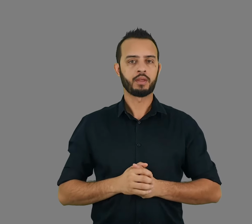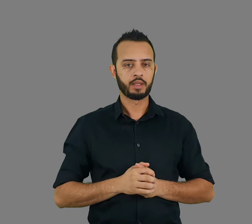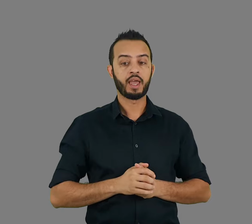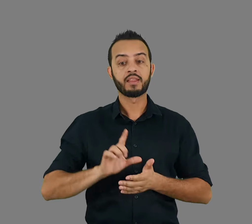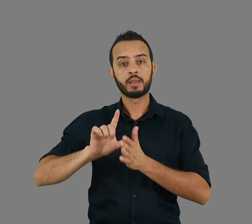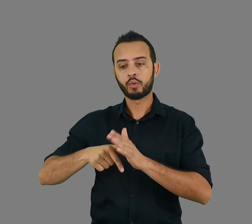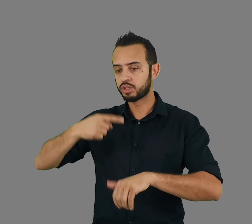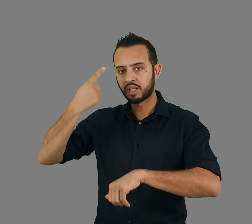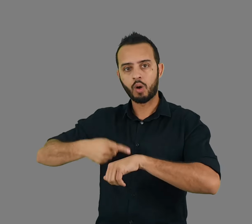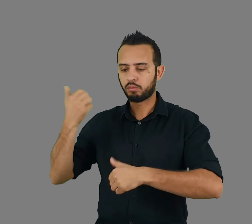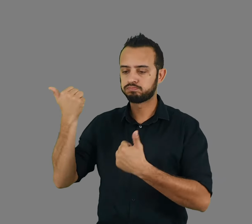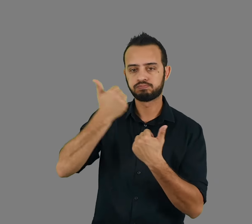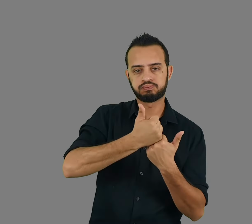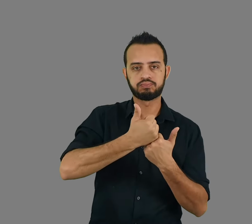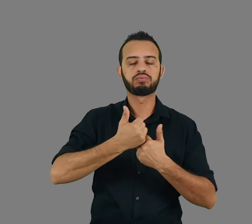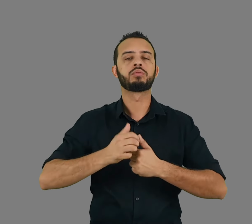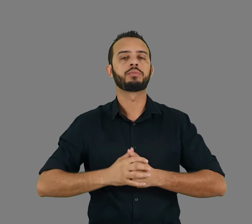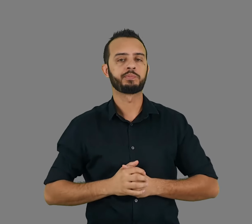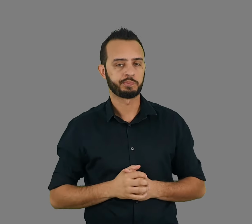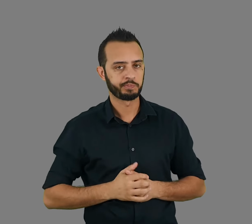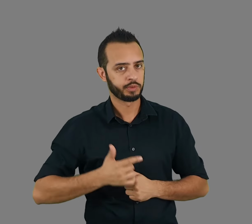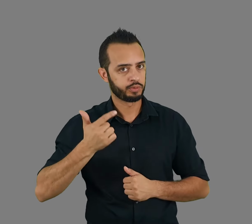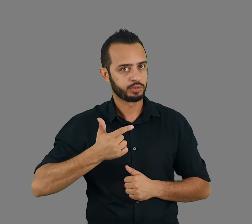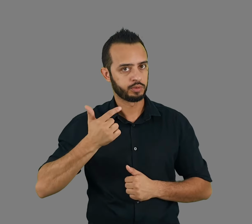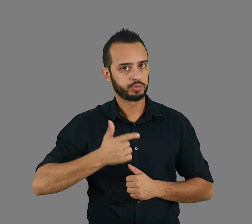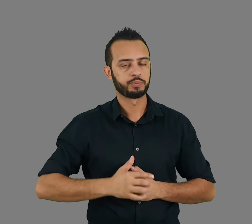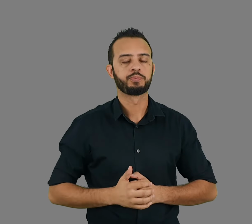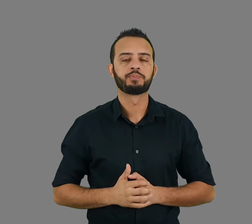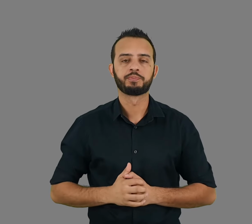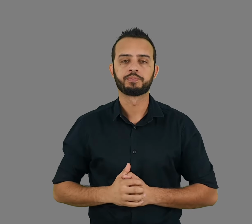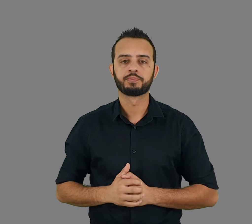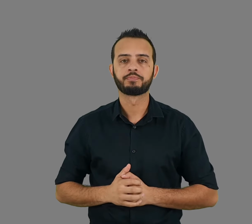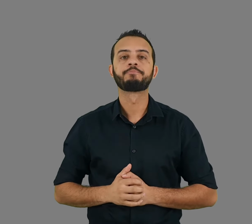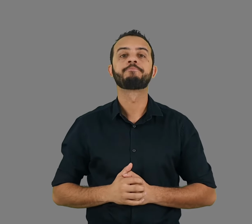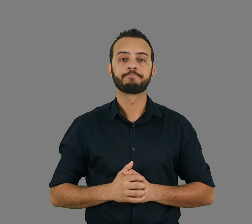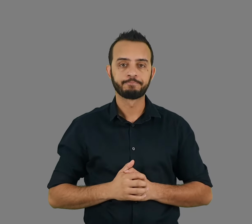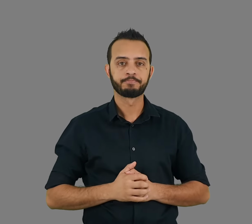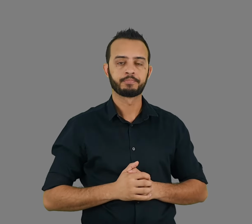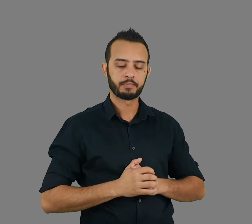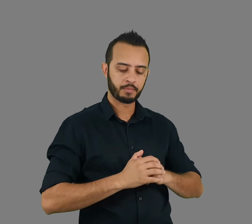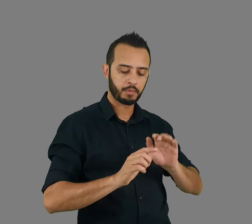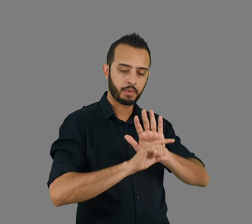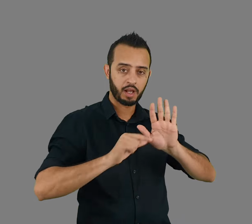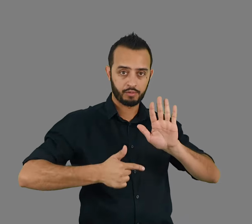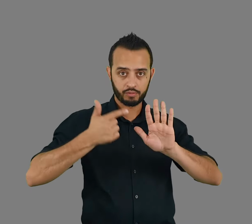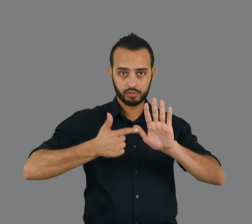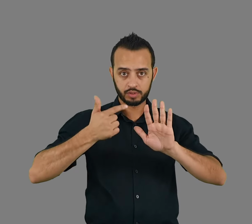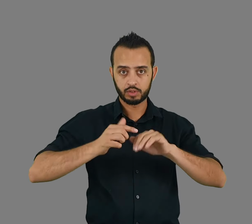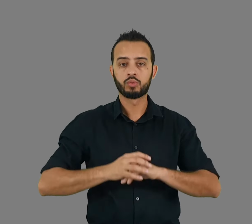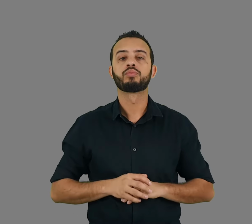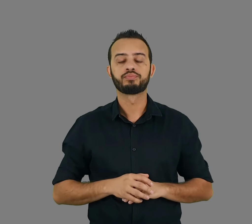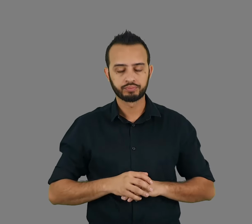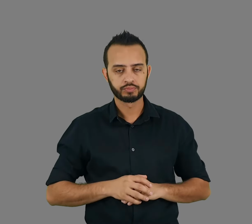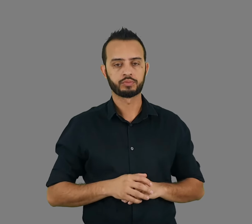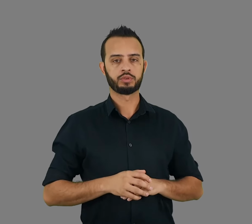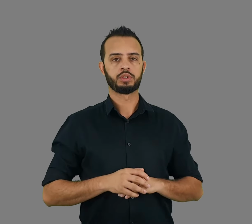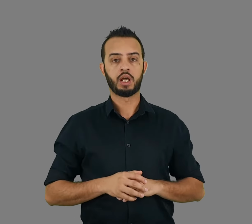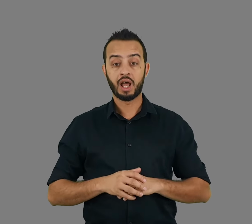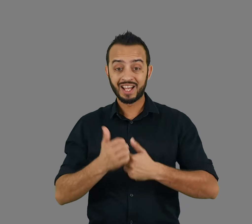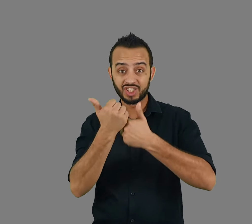imediato substituto ou suplente. Parágrafo 2º. Ocorrendo renúncia coletiva da diretoria e